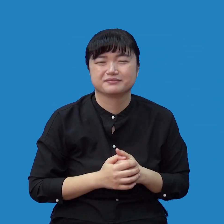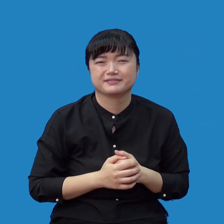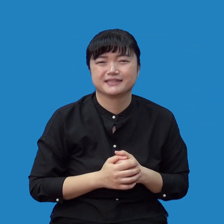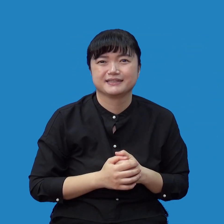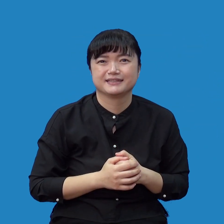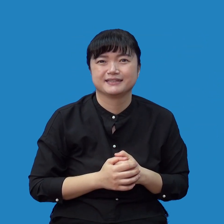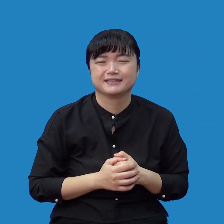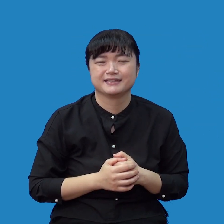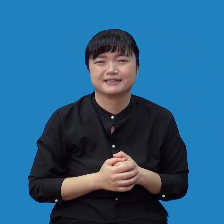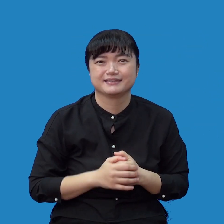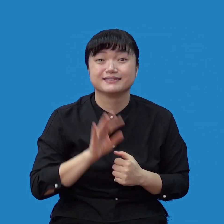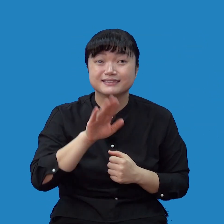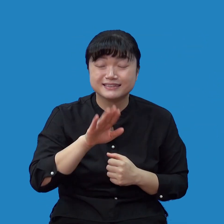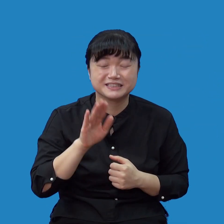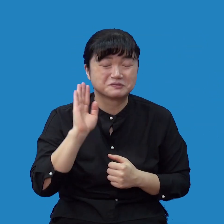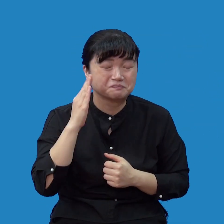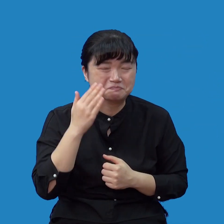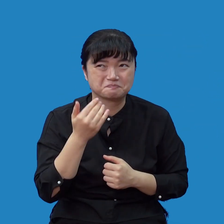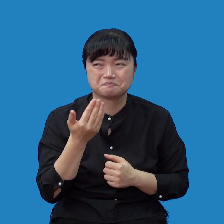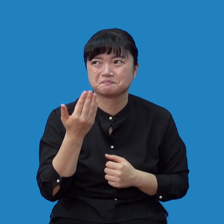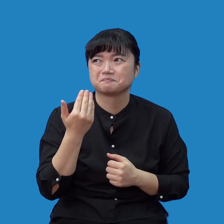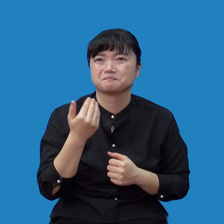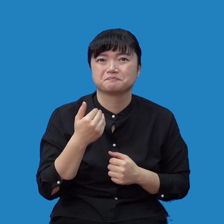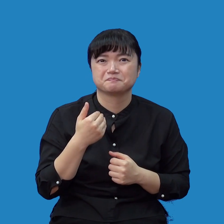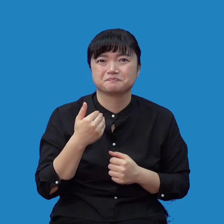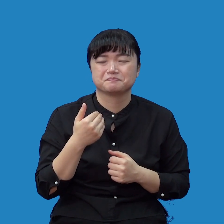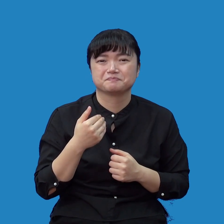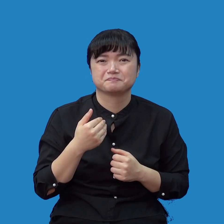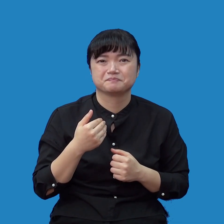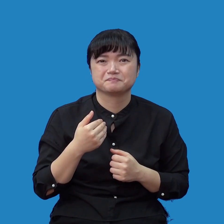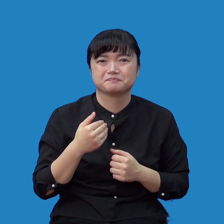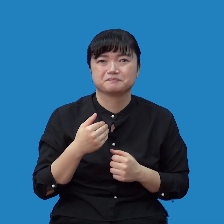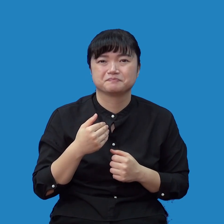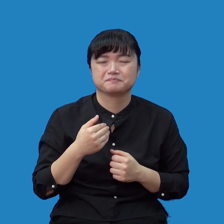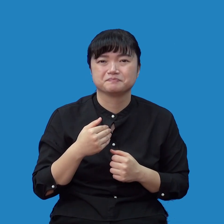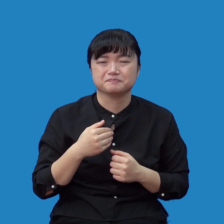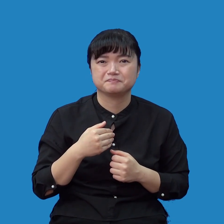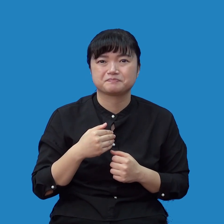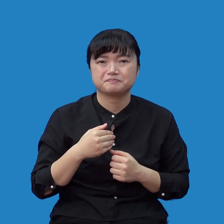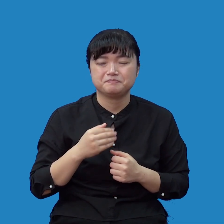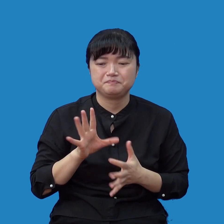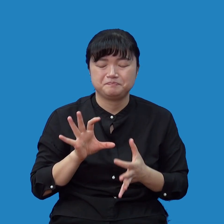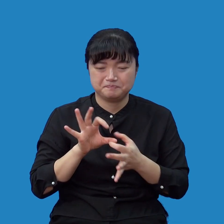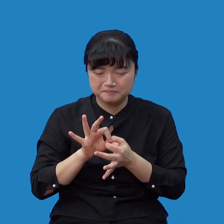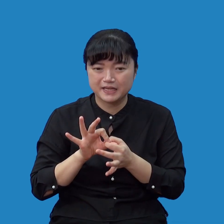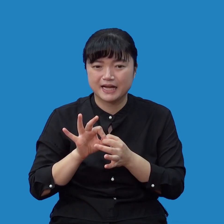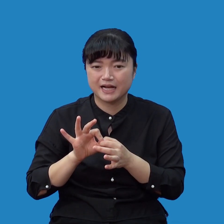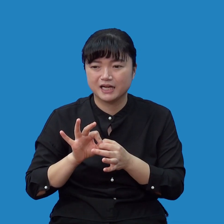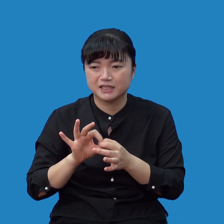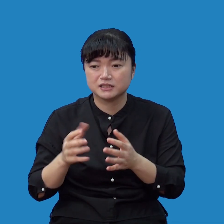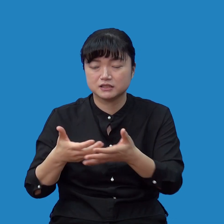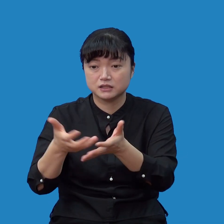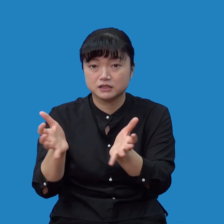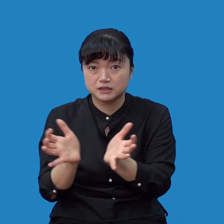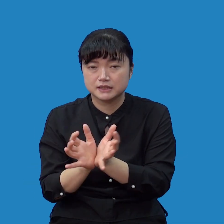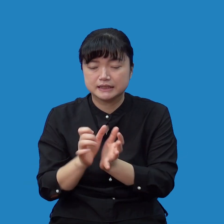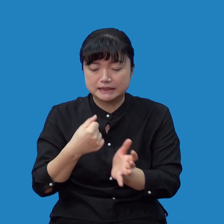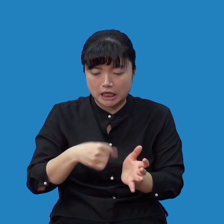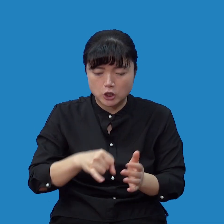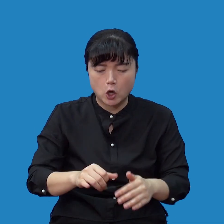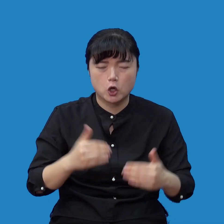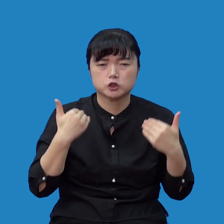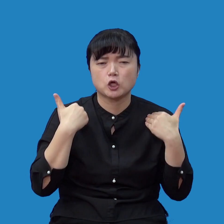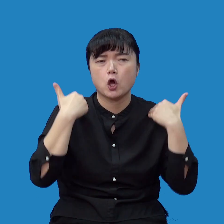최근에 제가 섬기는 가정의 힘에서 조사한 연구 자료가 있습니다. 이 자녀가 성인이 되고